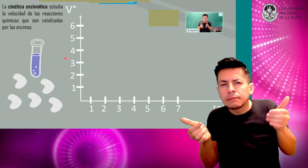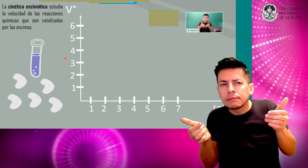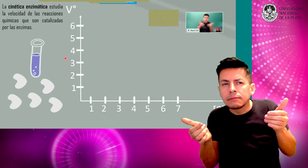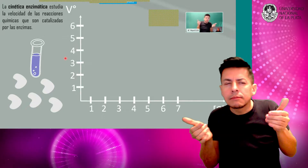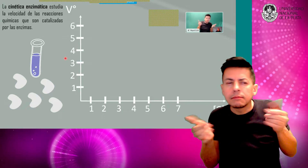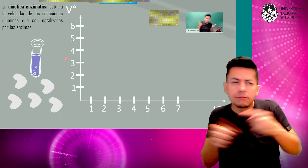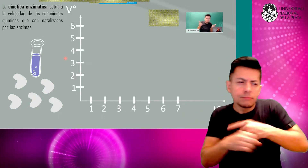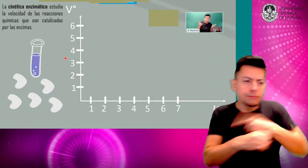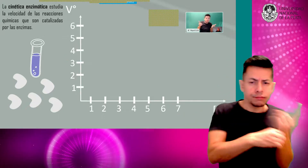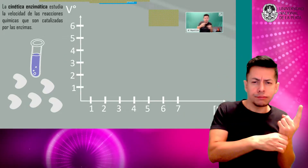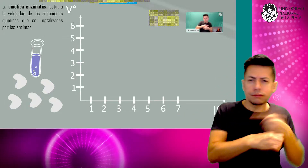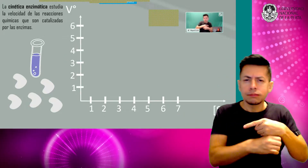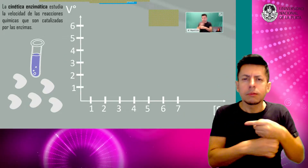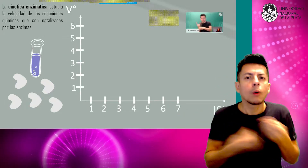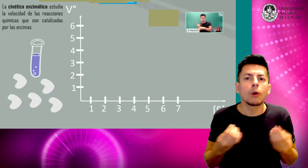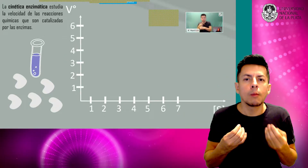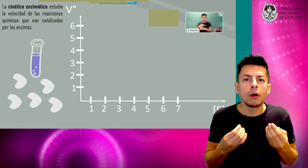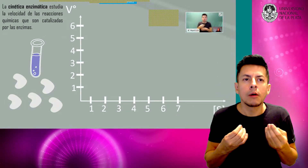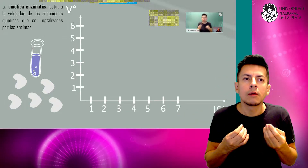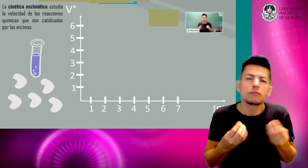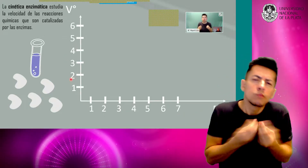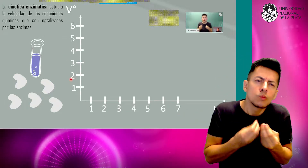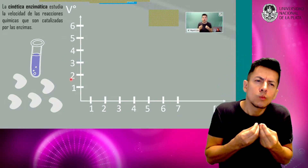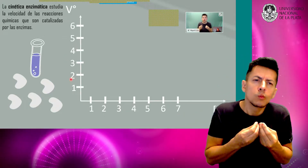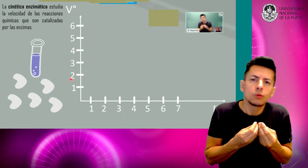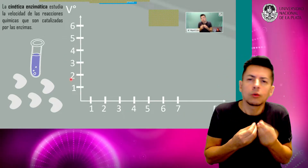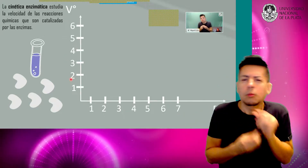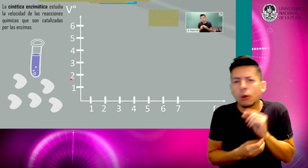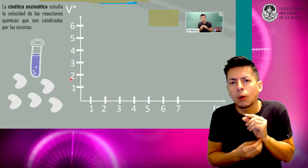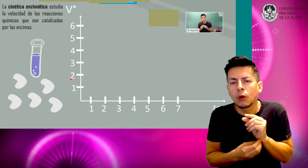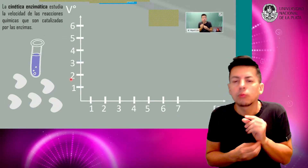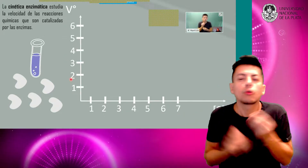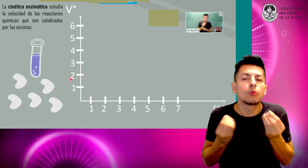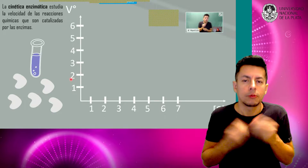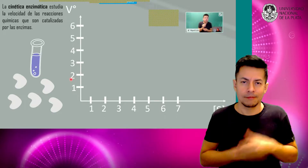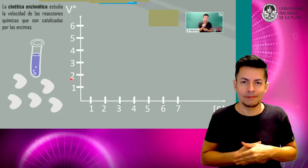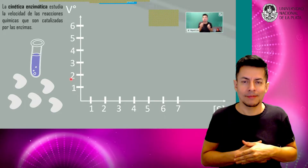enzimas transforman el sustrato en producto.